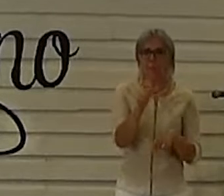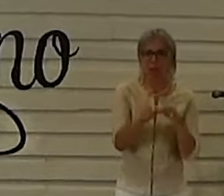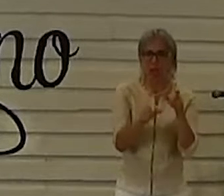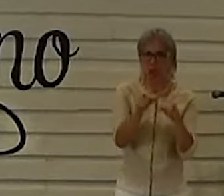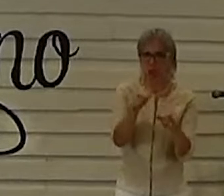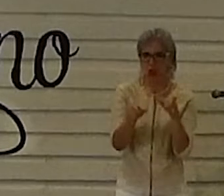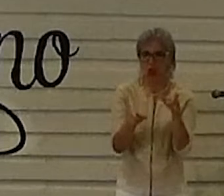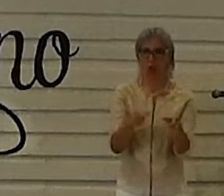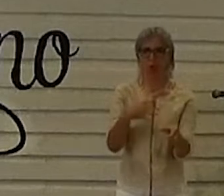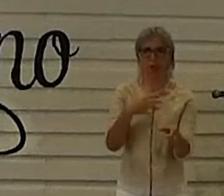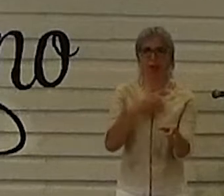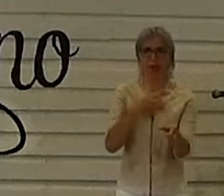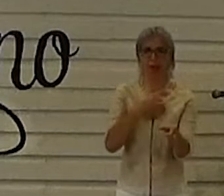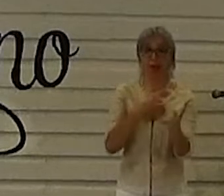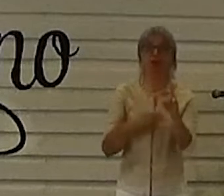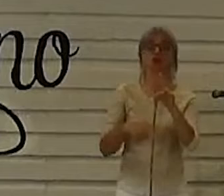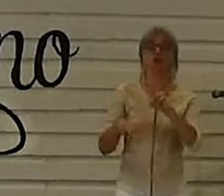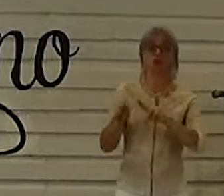Costui li sta cercando.